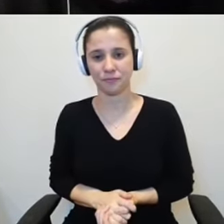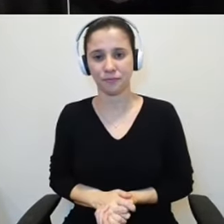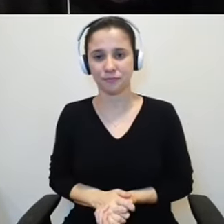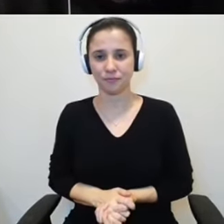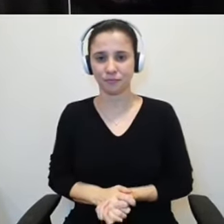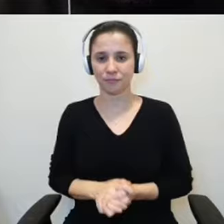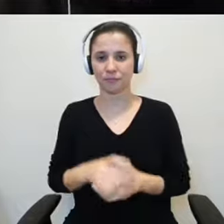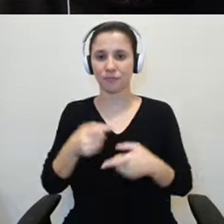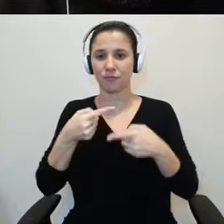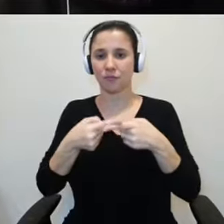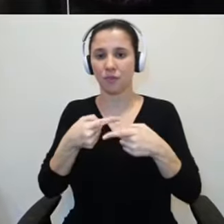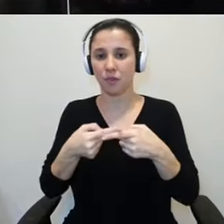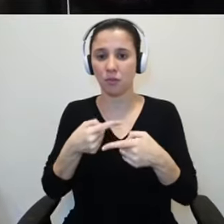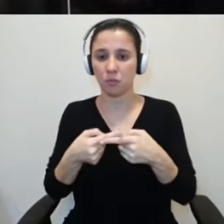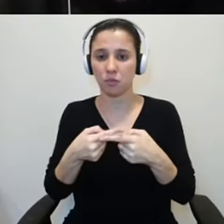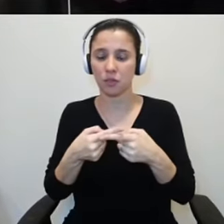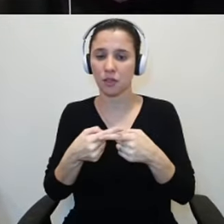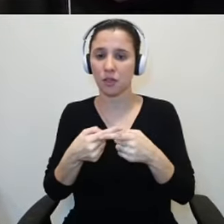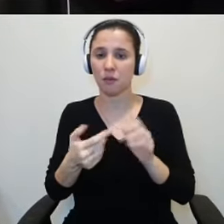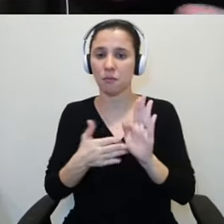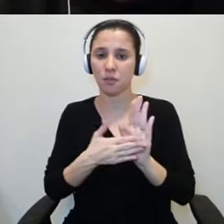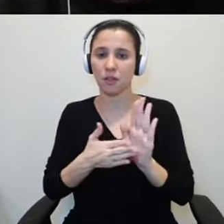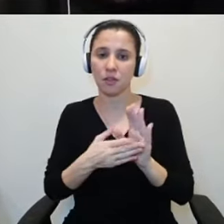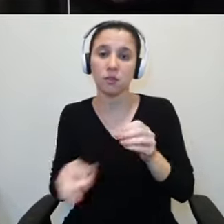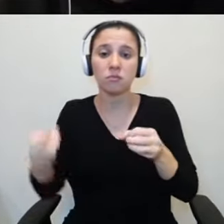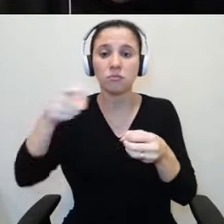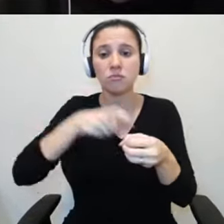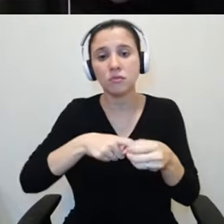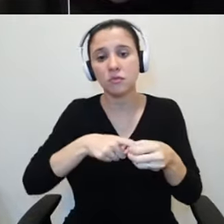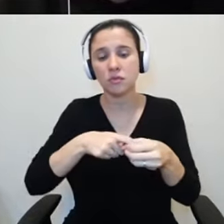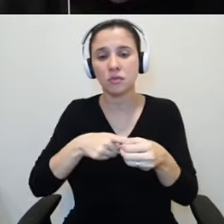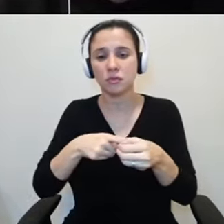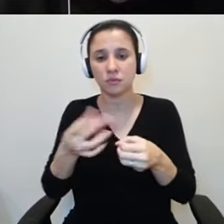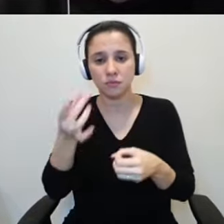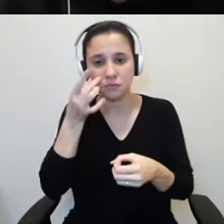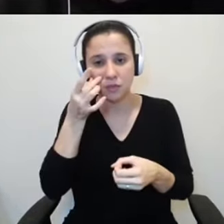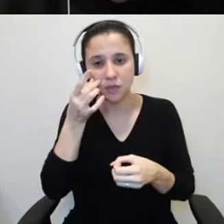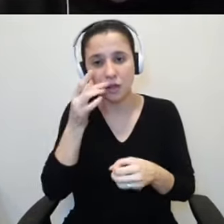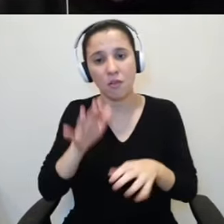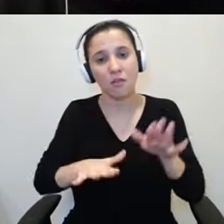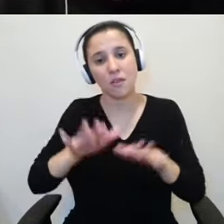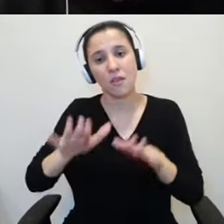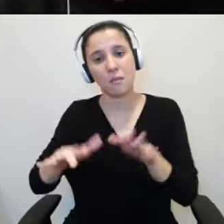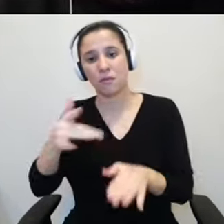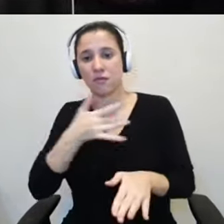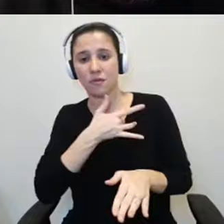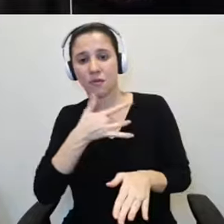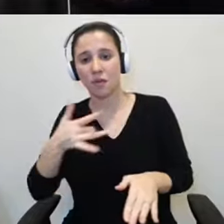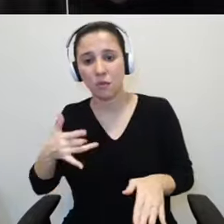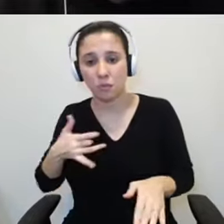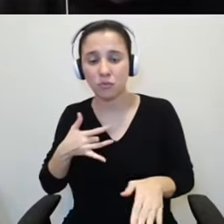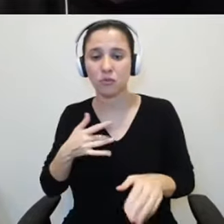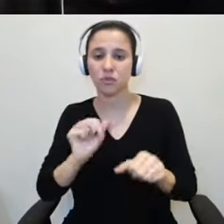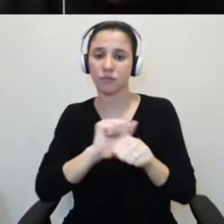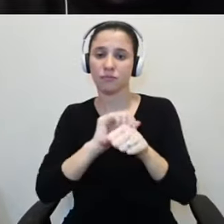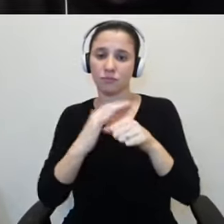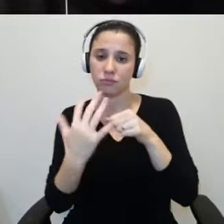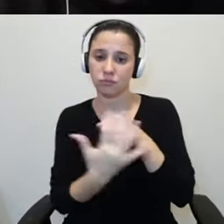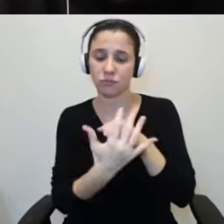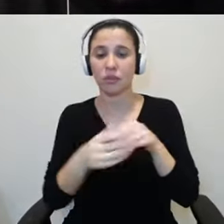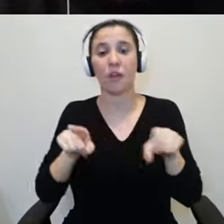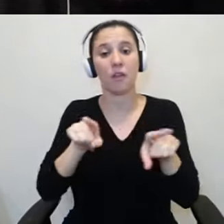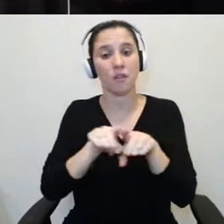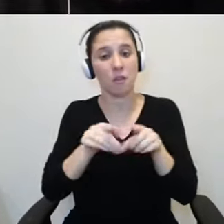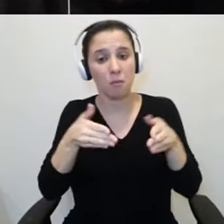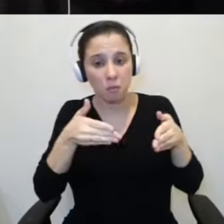retorno presencial vai depender muito dessa situação das condições de saúde, tanto ali do município e da